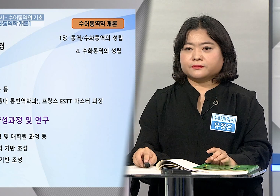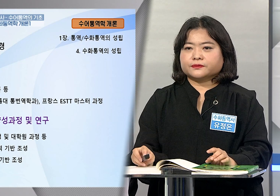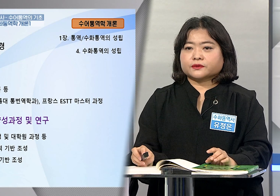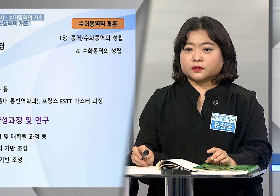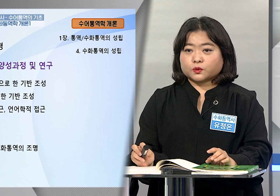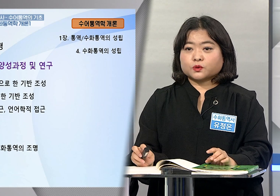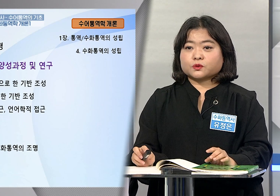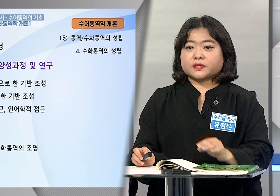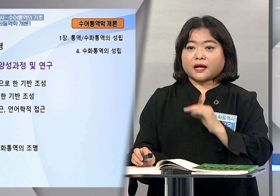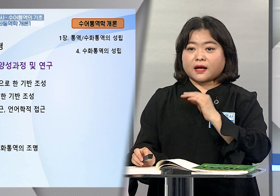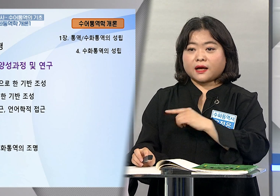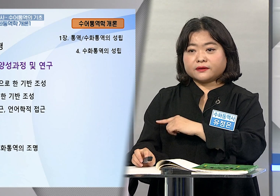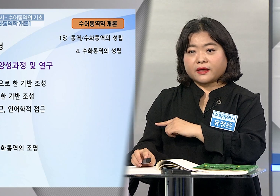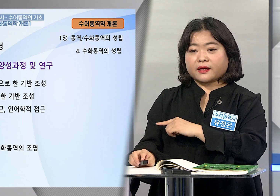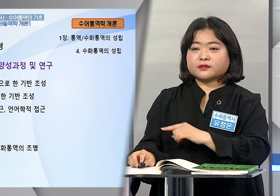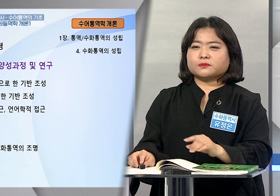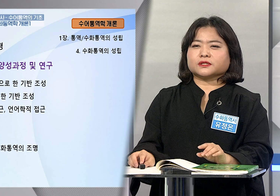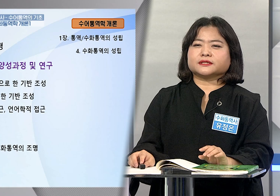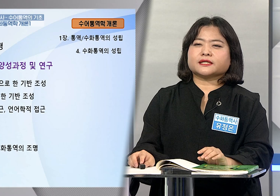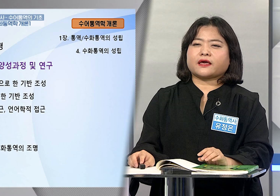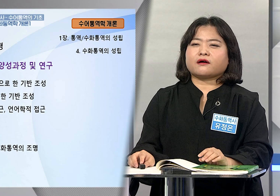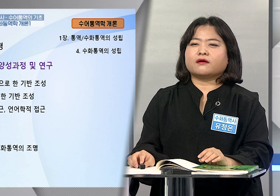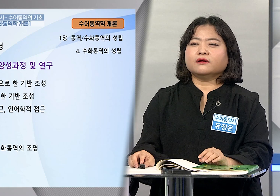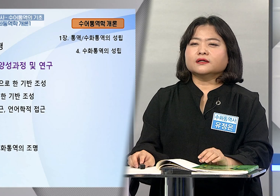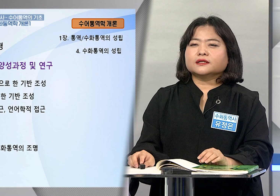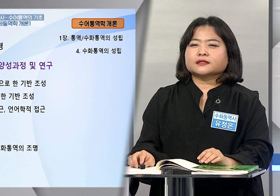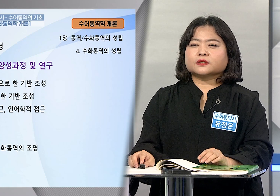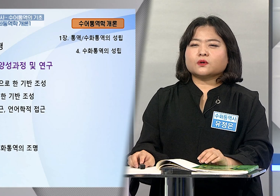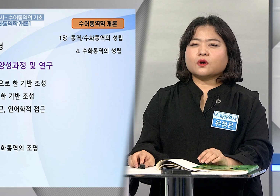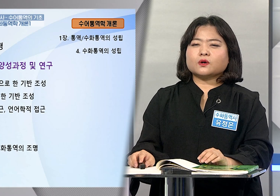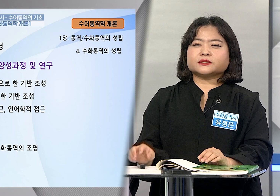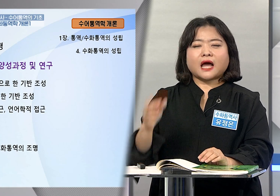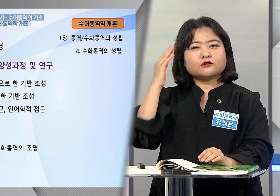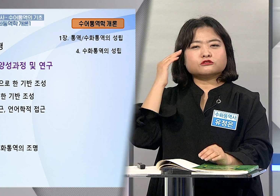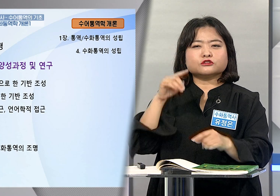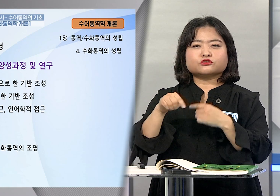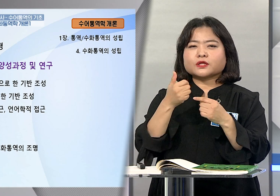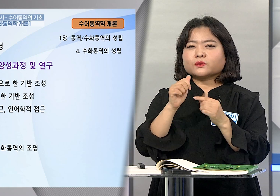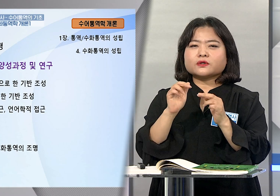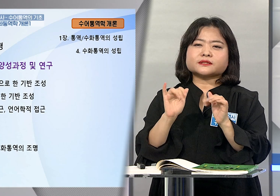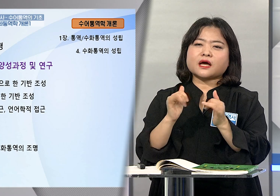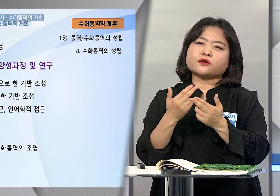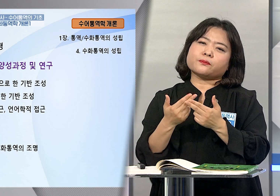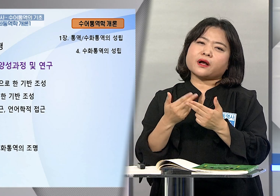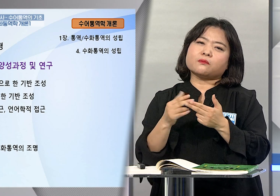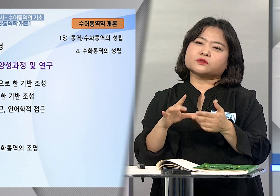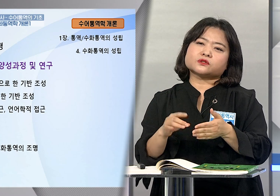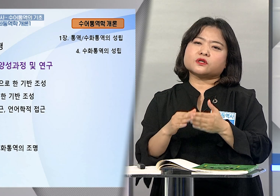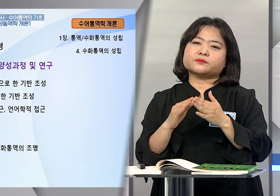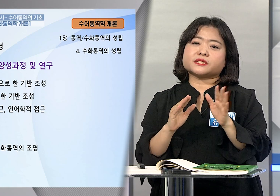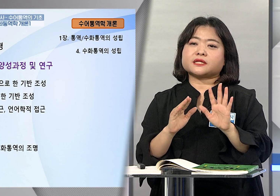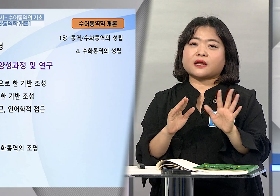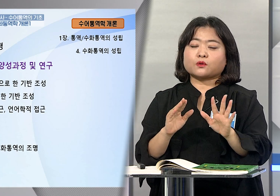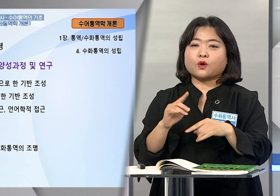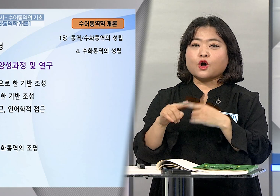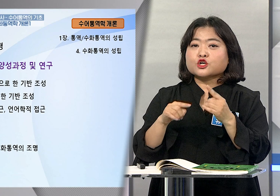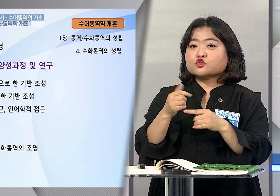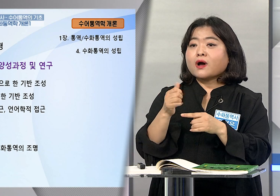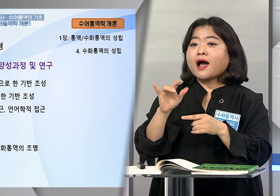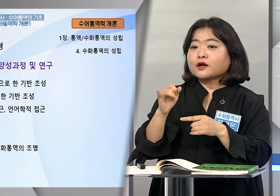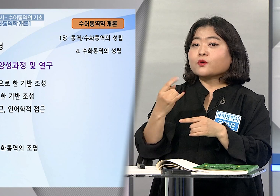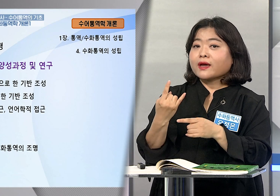있습니다. 그것도 조금 이따가 설명을 드릴게요. 그리고 이제 한국은 수화통역사협회가 먼저 설립되진